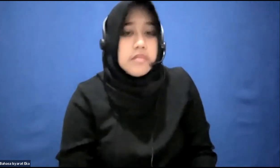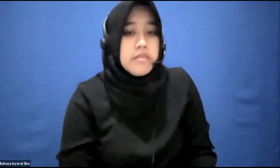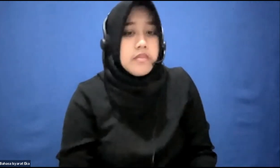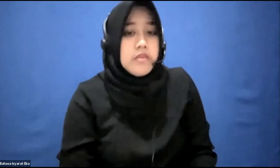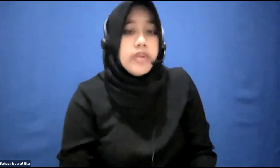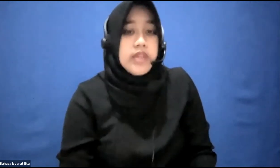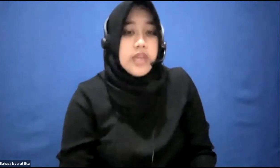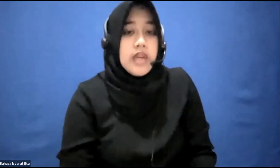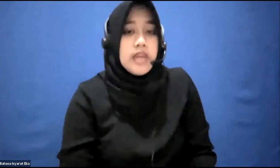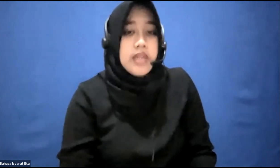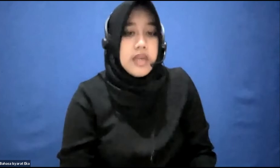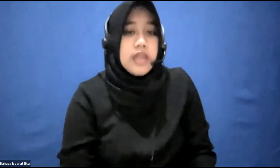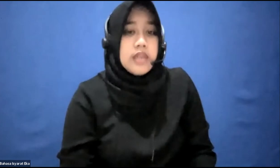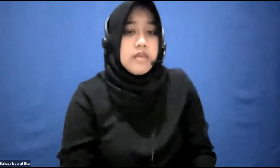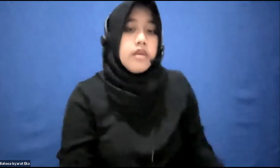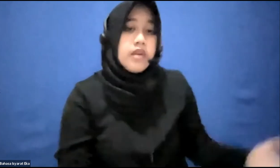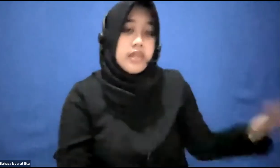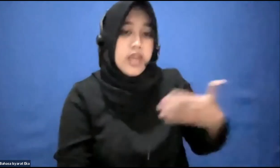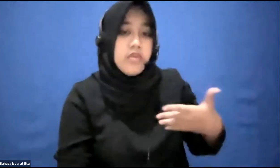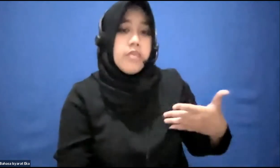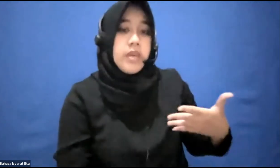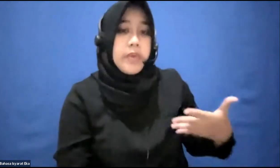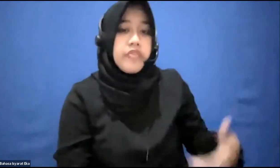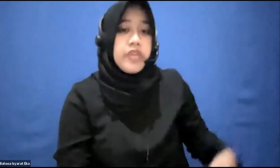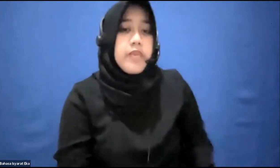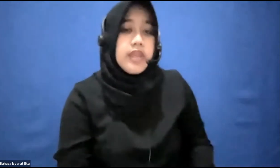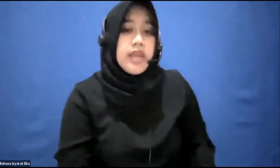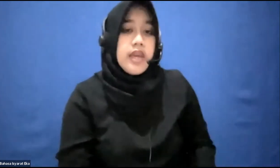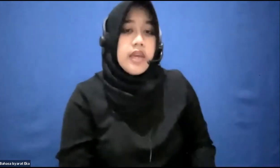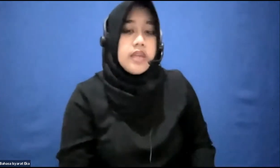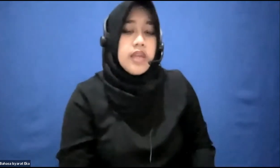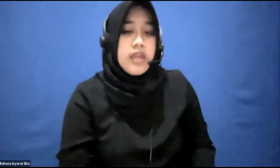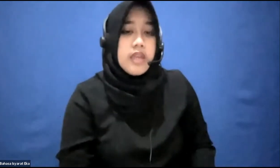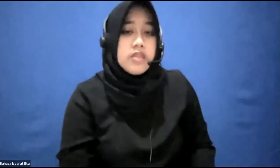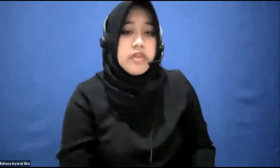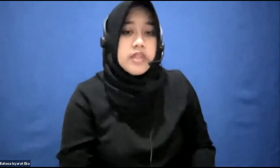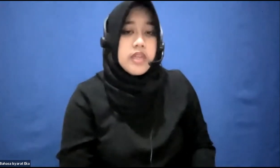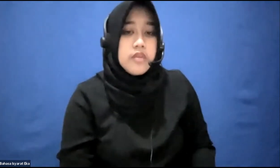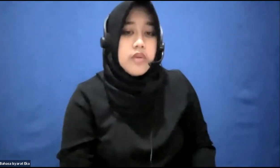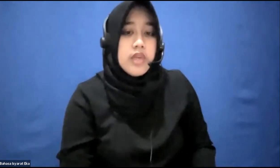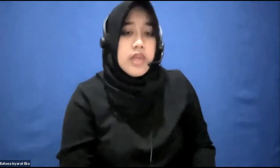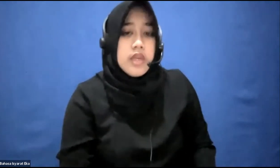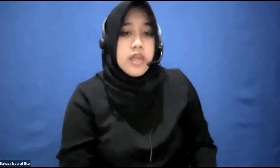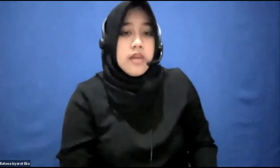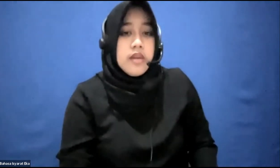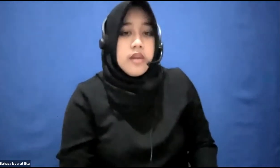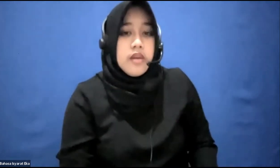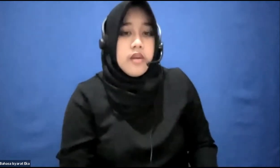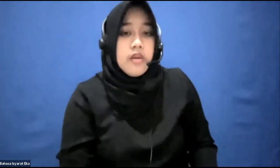Saya wawancara dengan dia, dan ketika udah mendapat feedbacknya dari hasil wawancara itu,